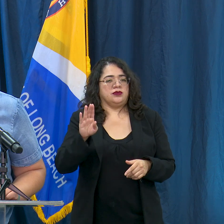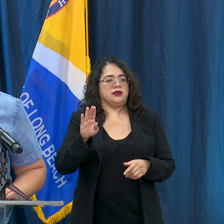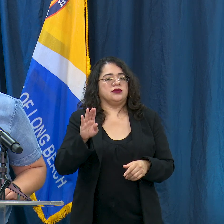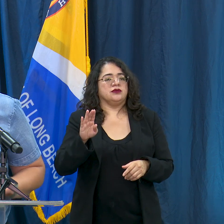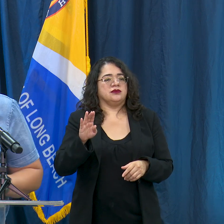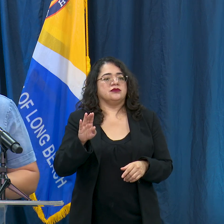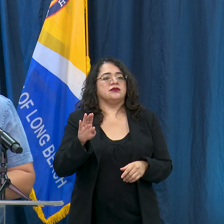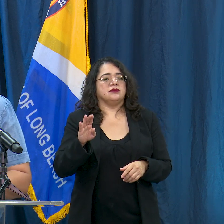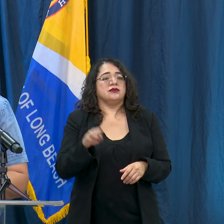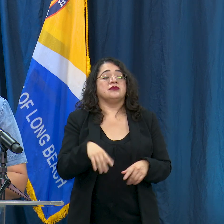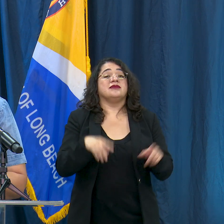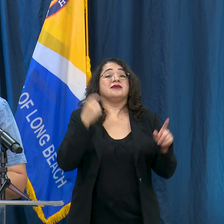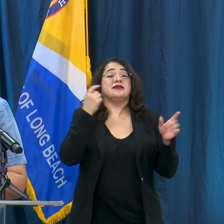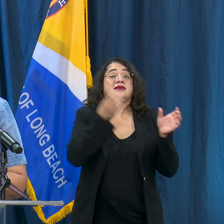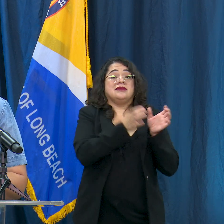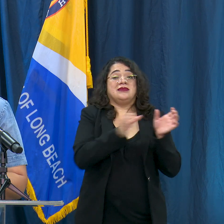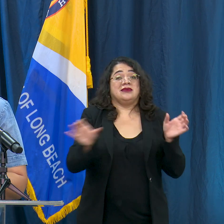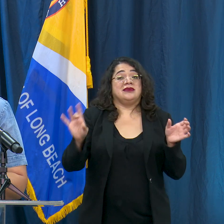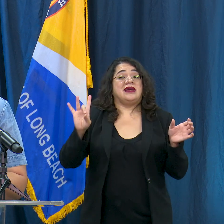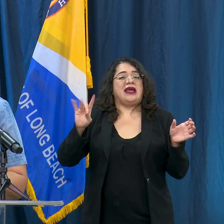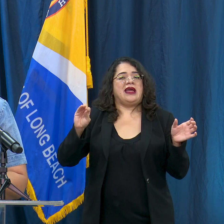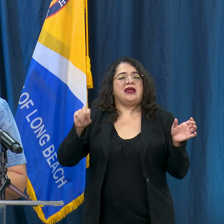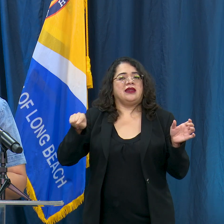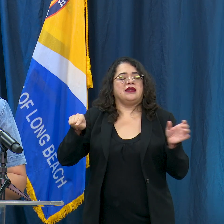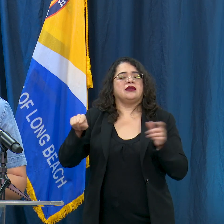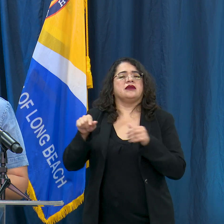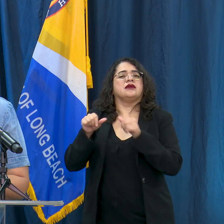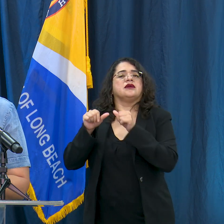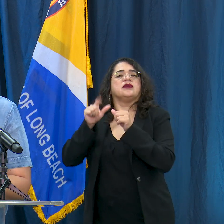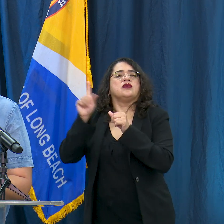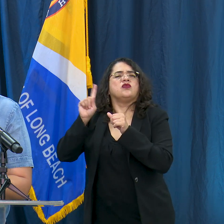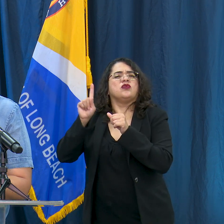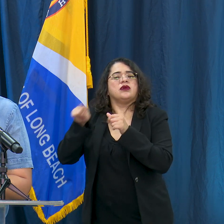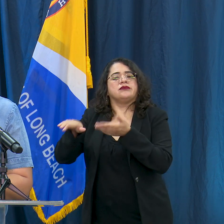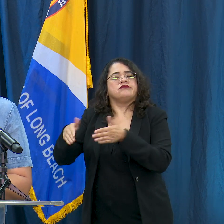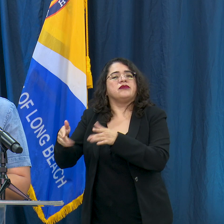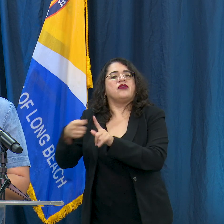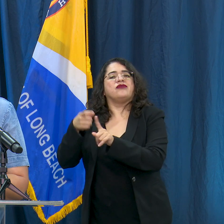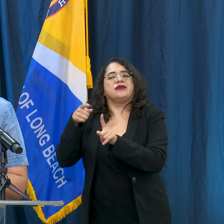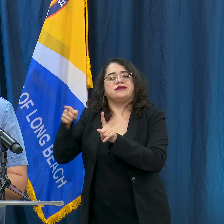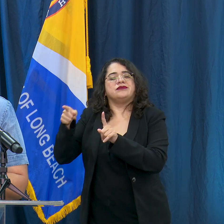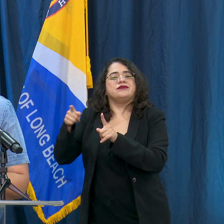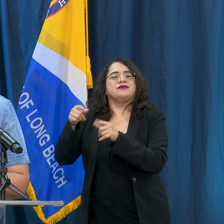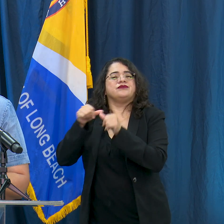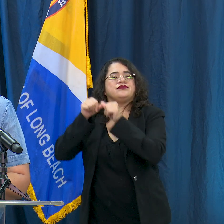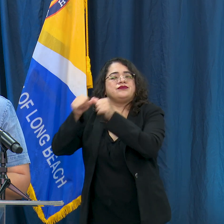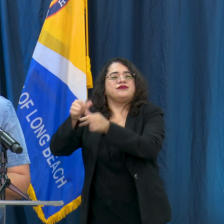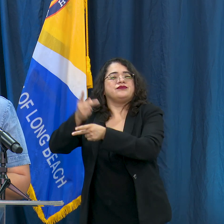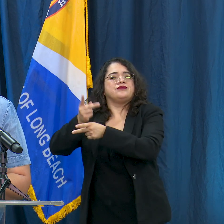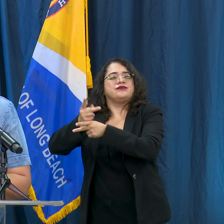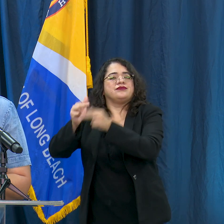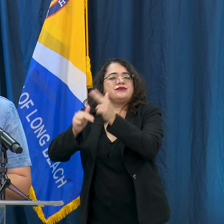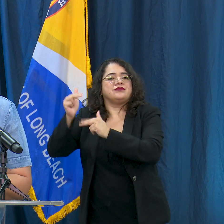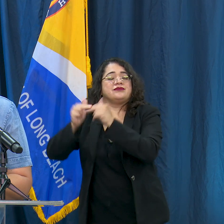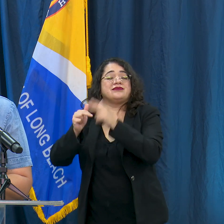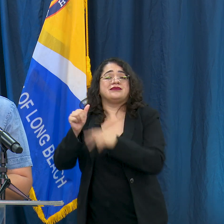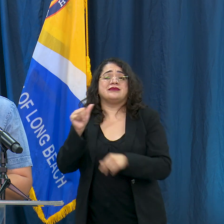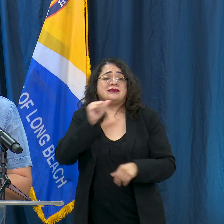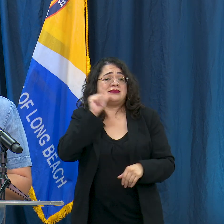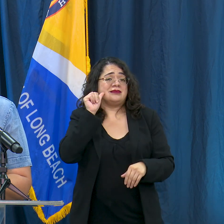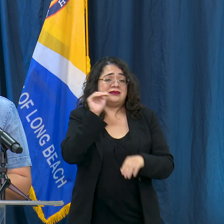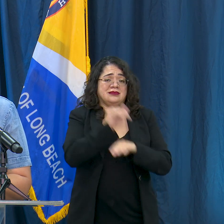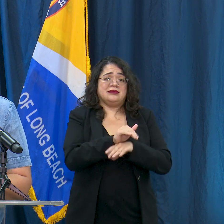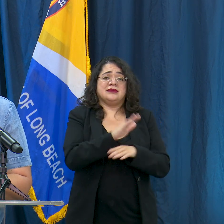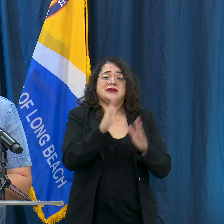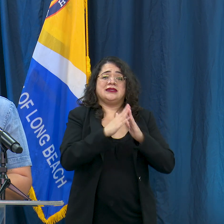coronavirus. Se han asociado 80 de esas muertes con centros de atención de enfermería a largo plazo. Anoche en la alcaldía votamos